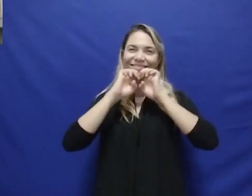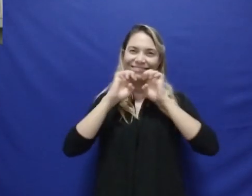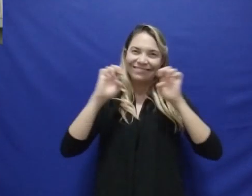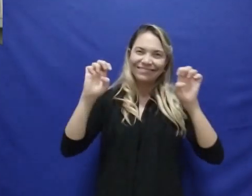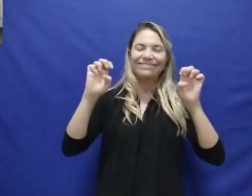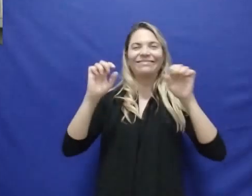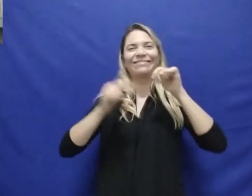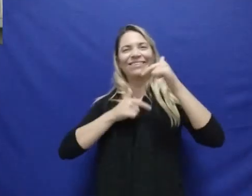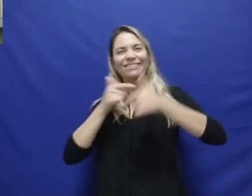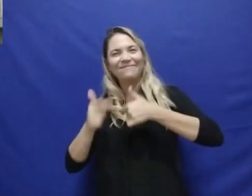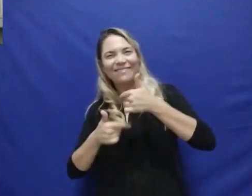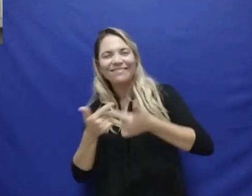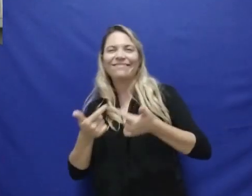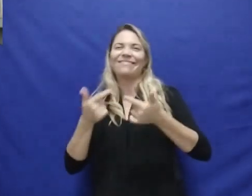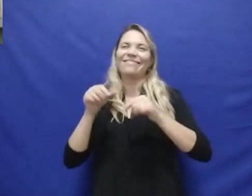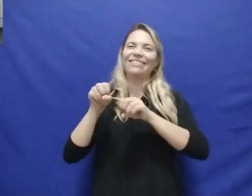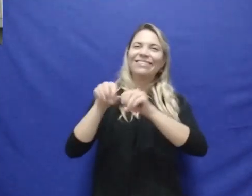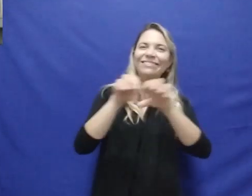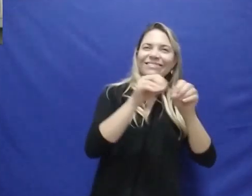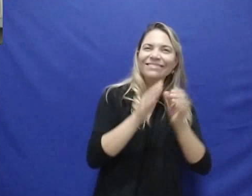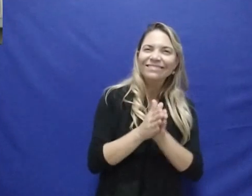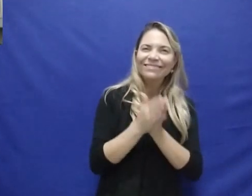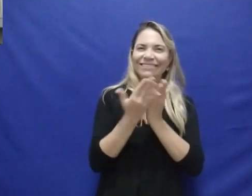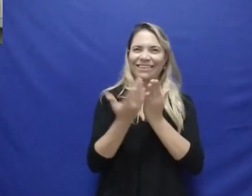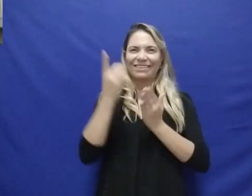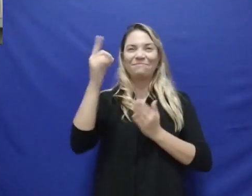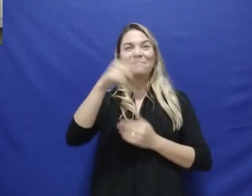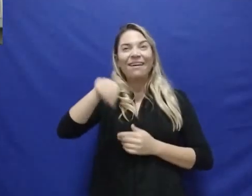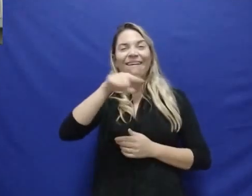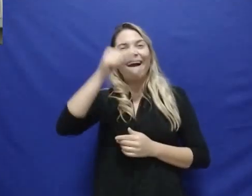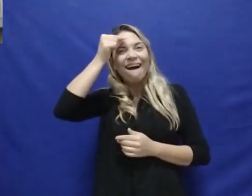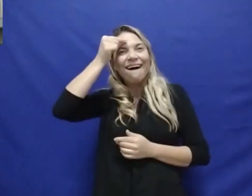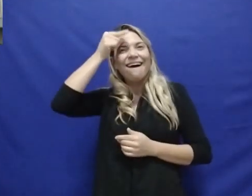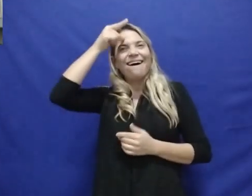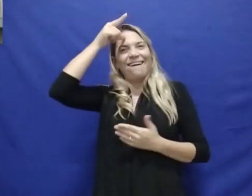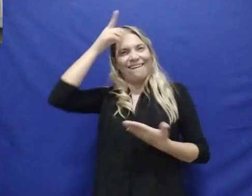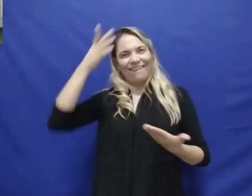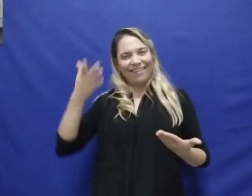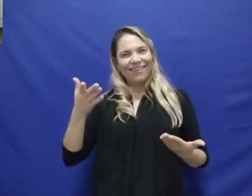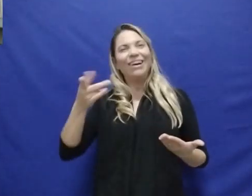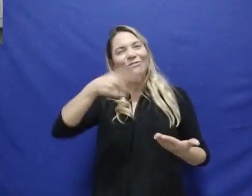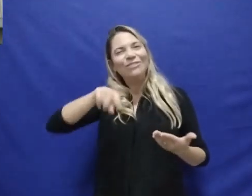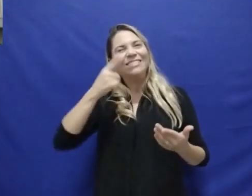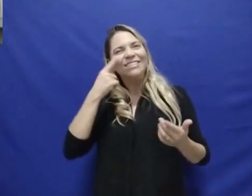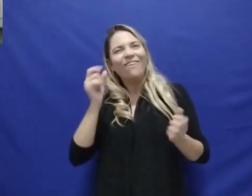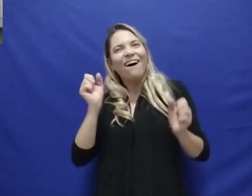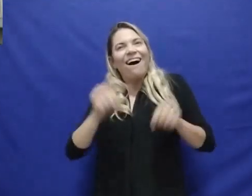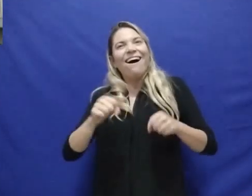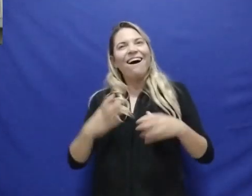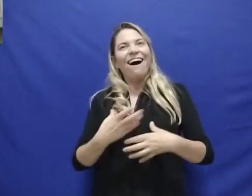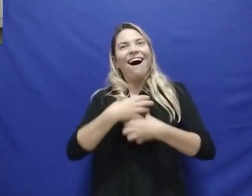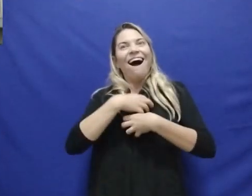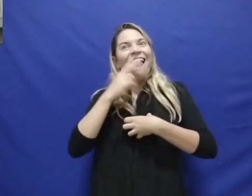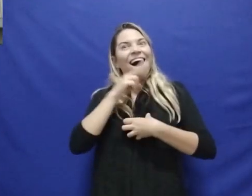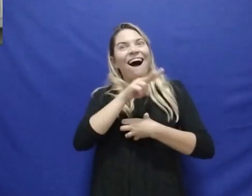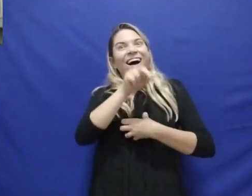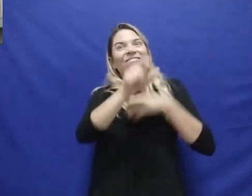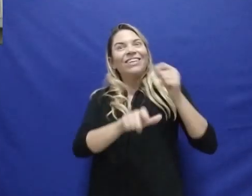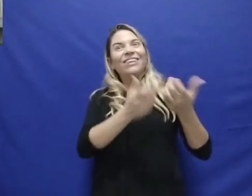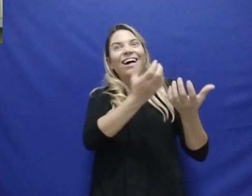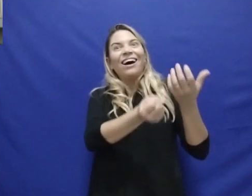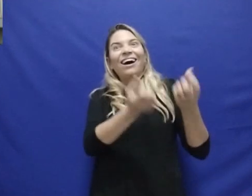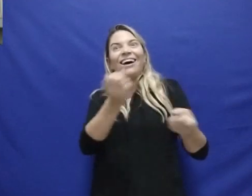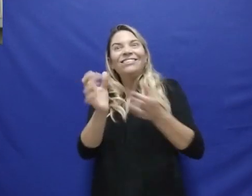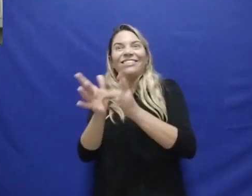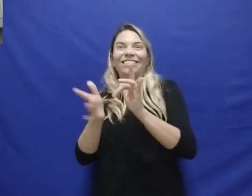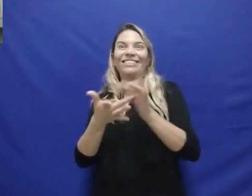suas amizades, que te ouvirão melhor do que ouvirão a mim, porque talvez não me conheçam. O tempo que Ele tem